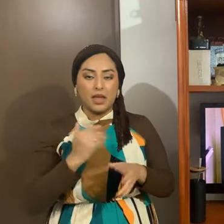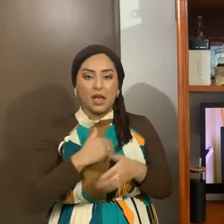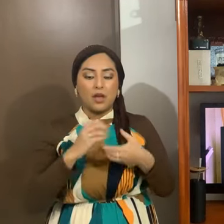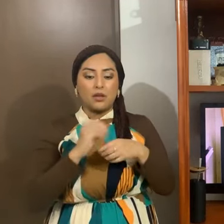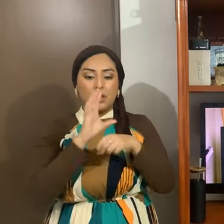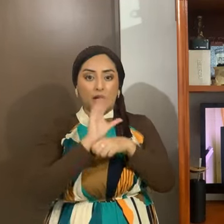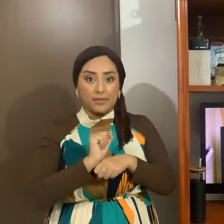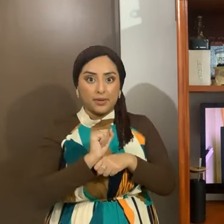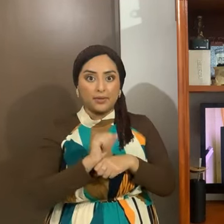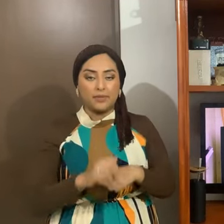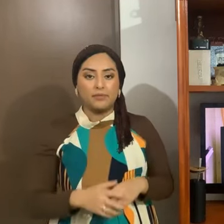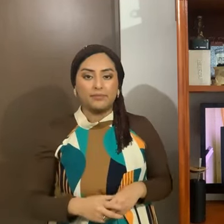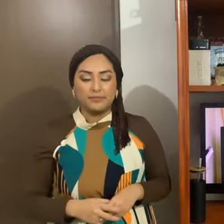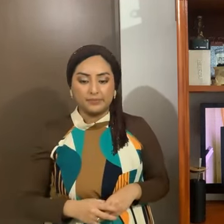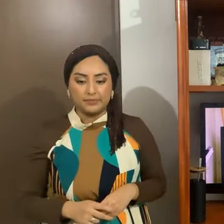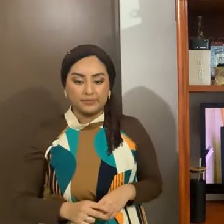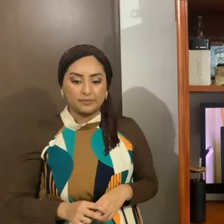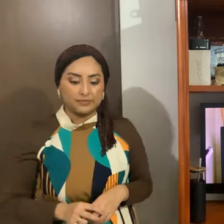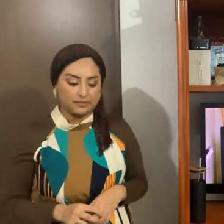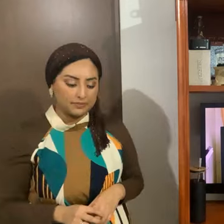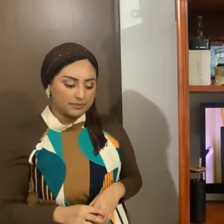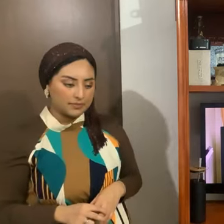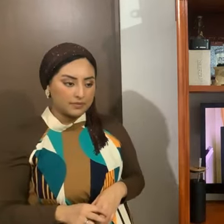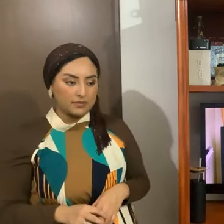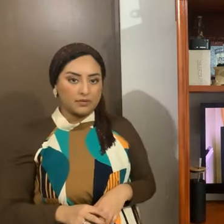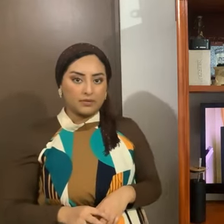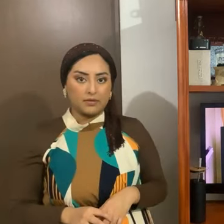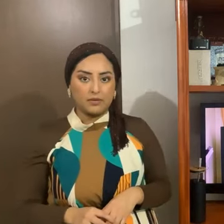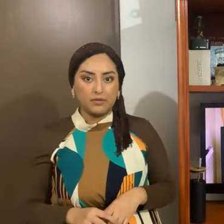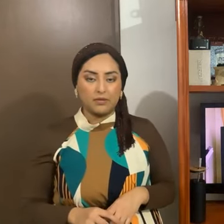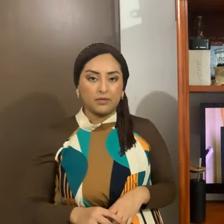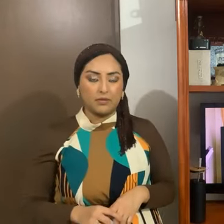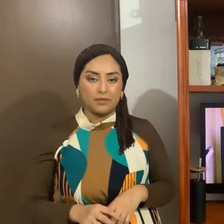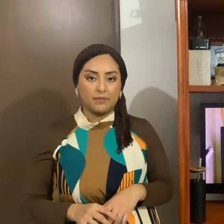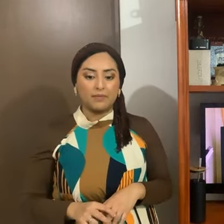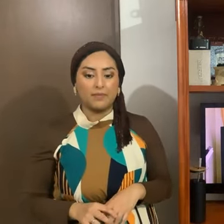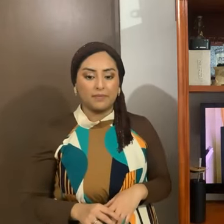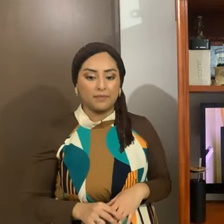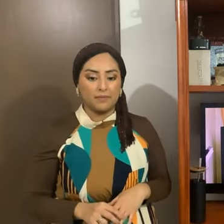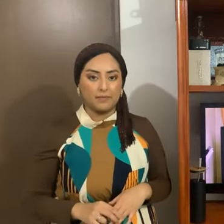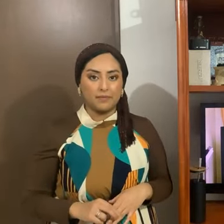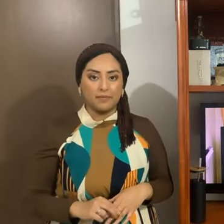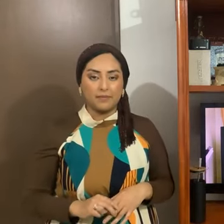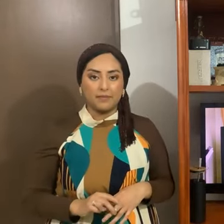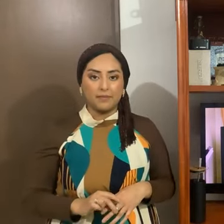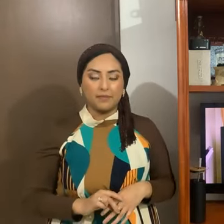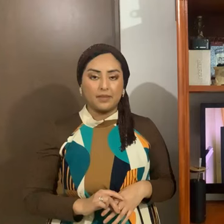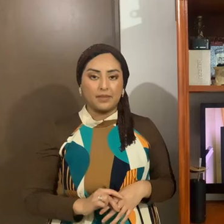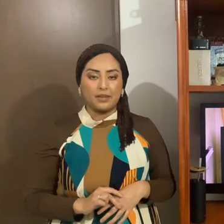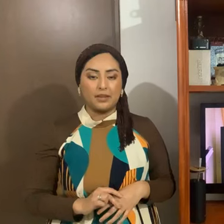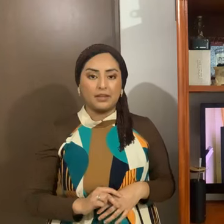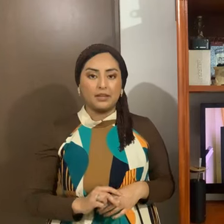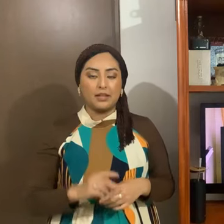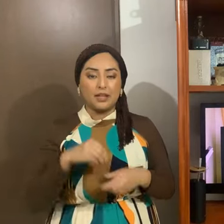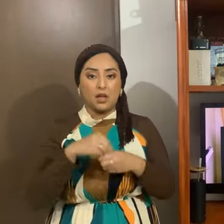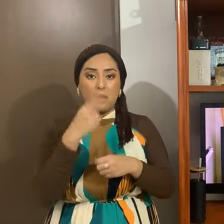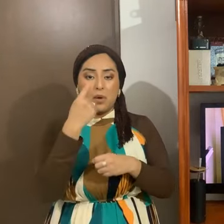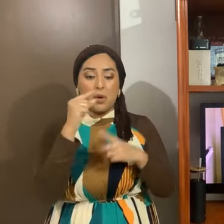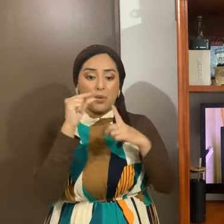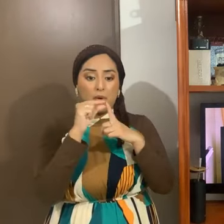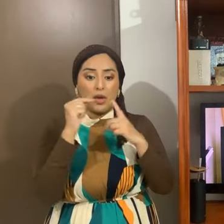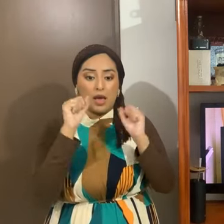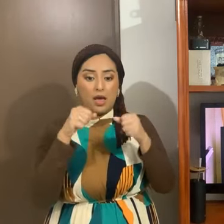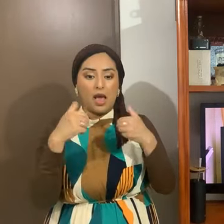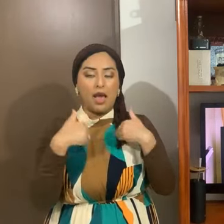nuestras costumbres. Y si lo cambiamos hacia el final, es habitó, que viene de habitar. Fíjense que como en una misma palabra